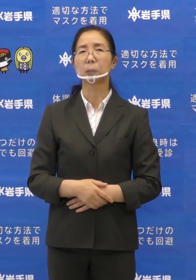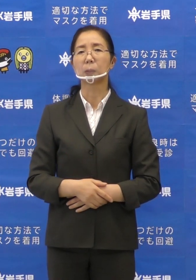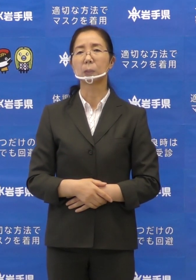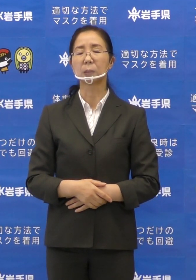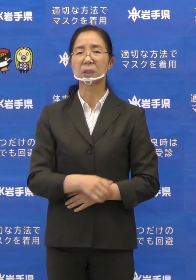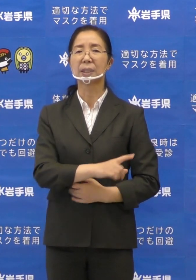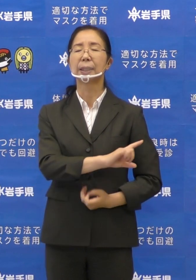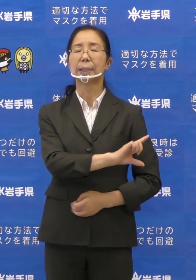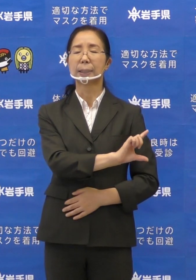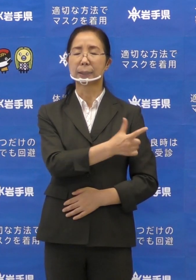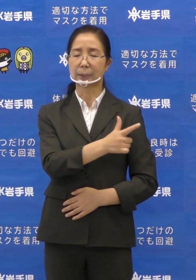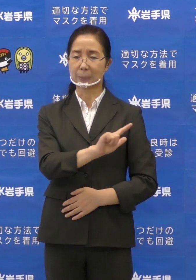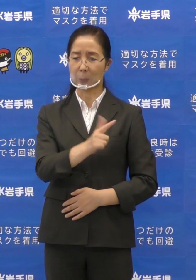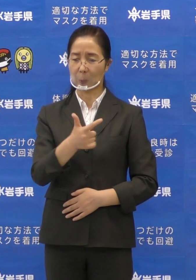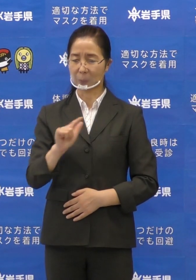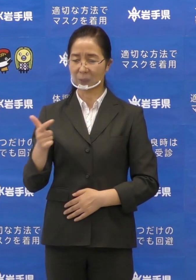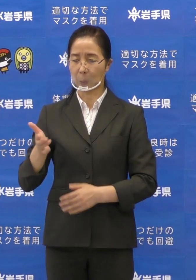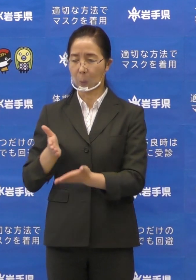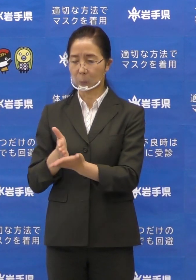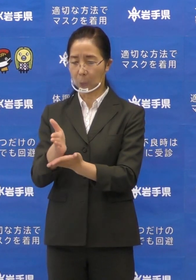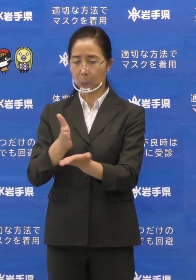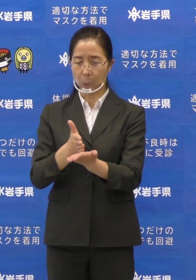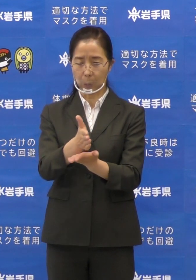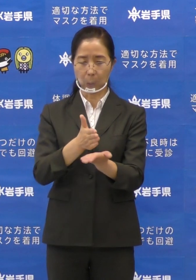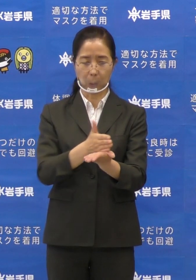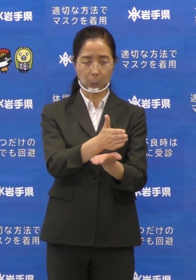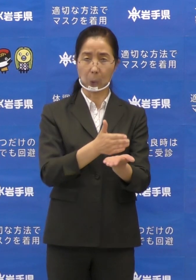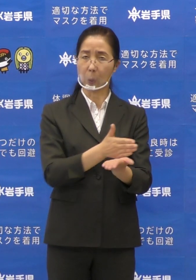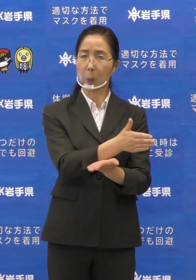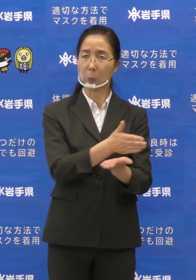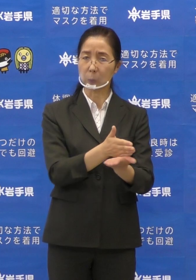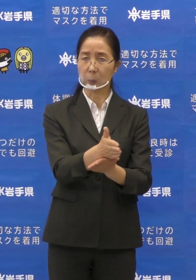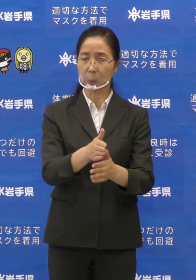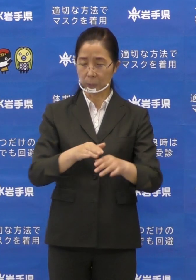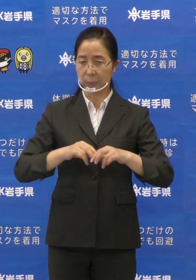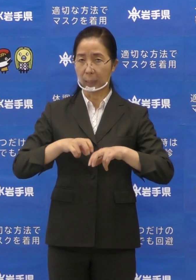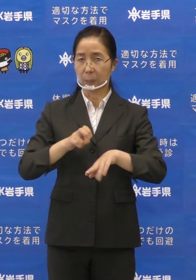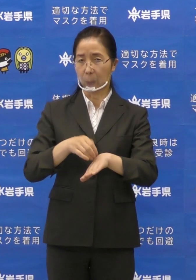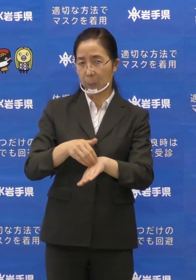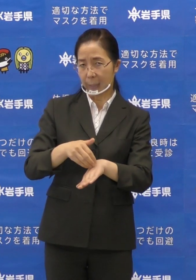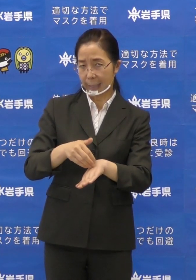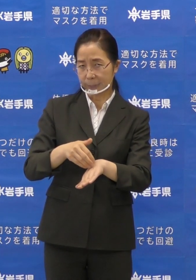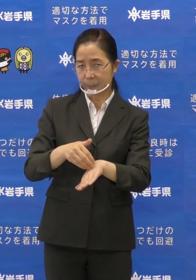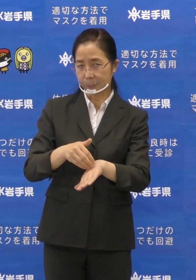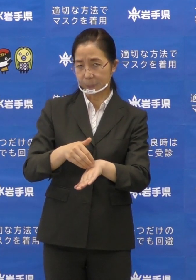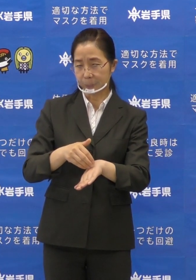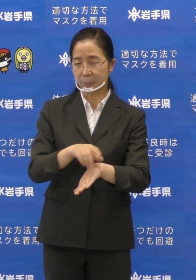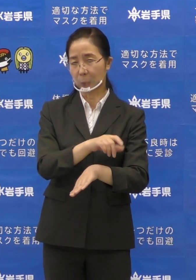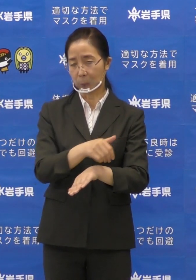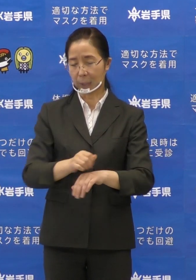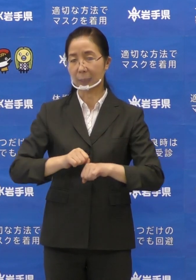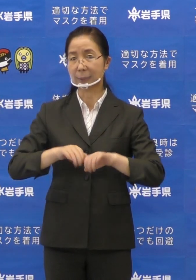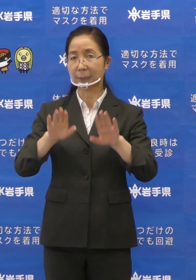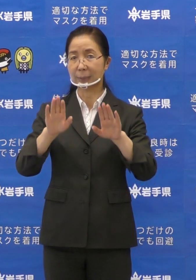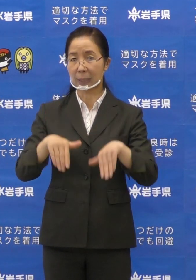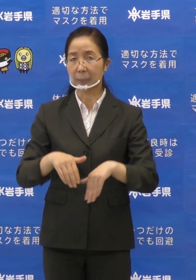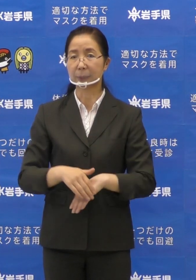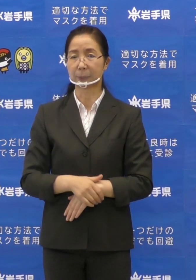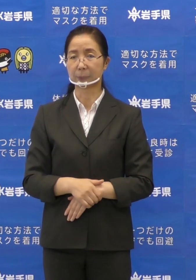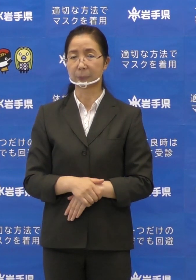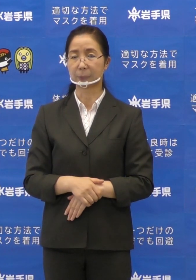いろいろこうフォースを教えたりトレーニングをしたりしたこともありましたもので